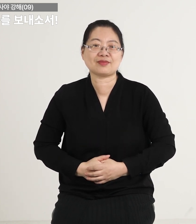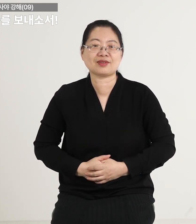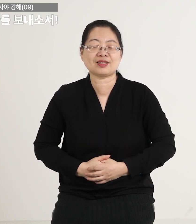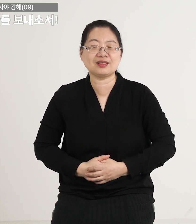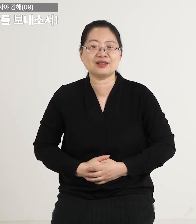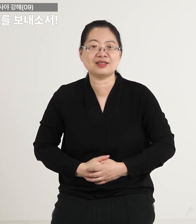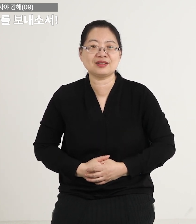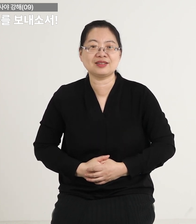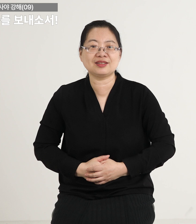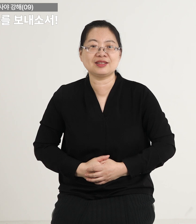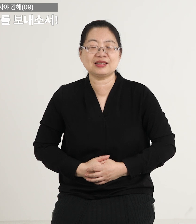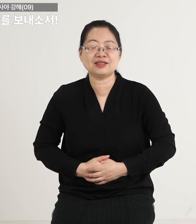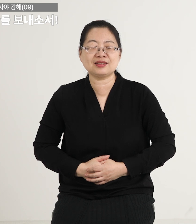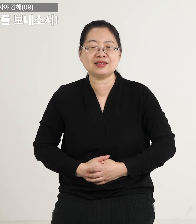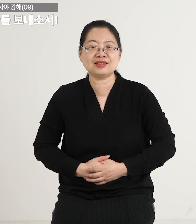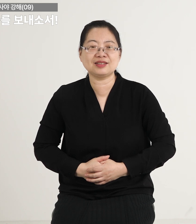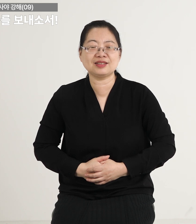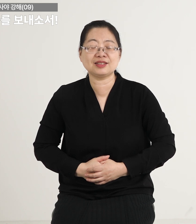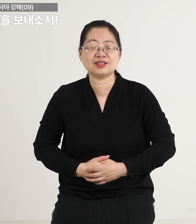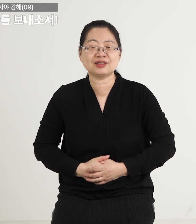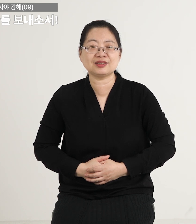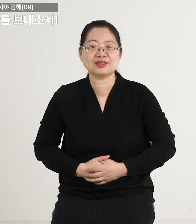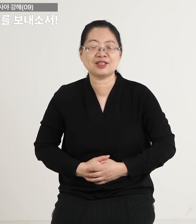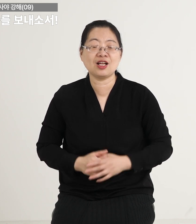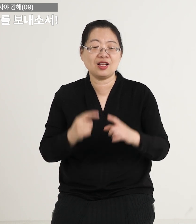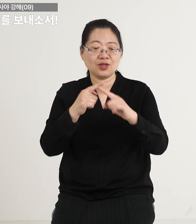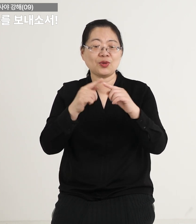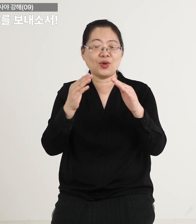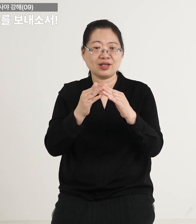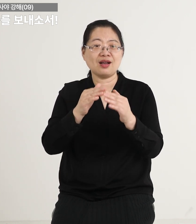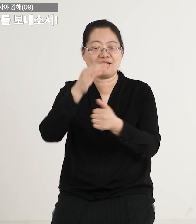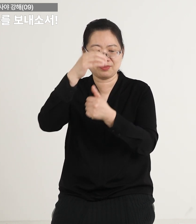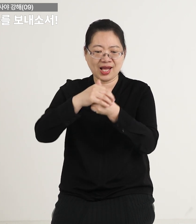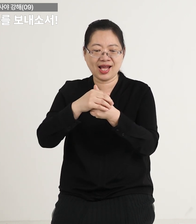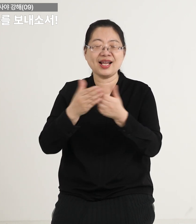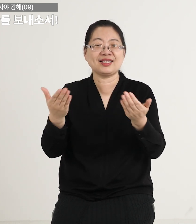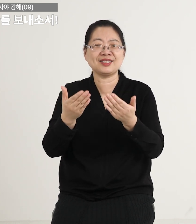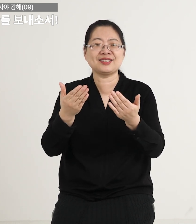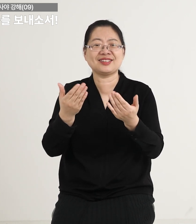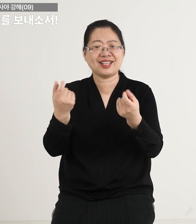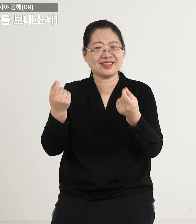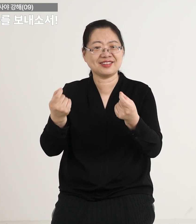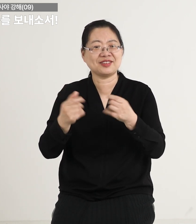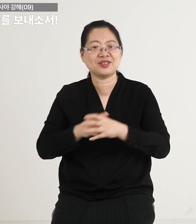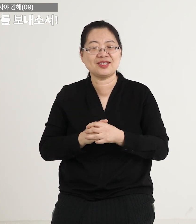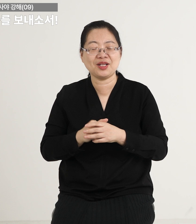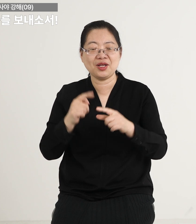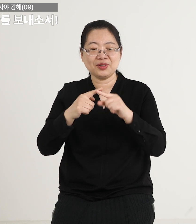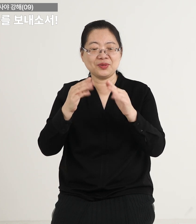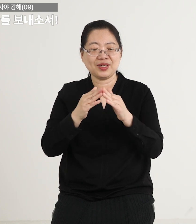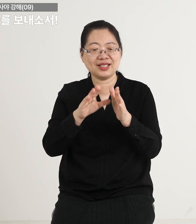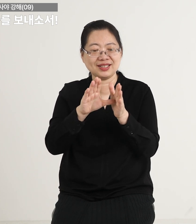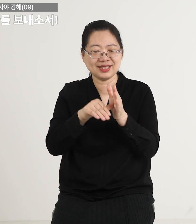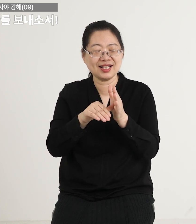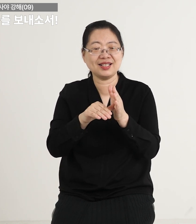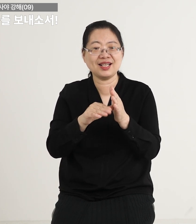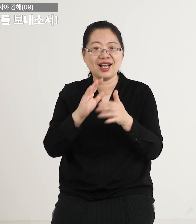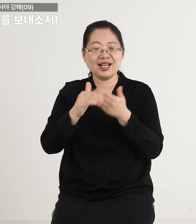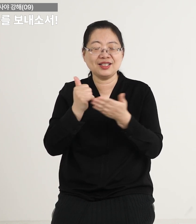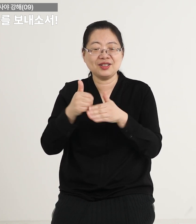돼요. 이게 사실은 교회가 할 역할입니다. 교회는 시대적 선지자의